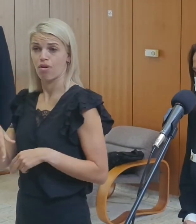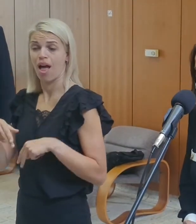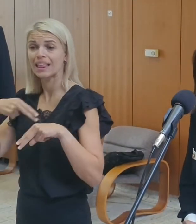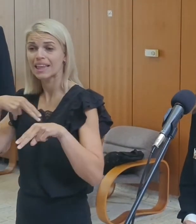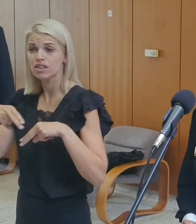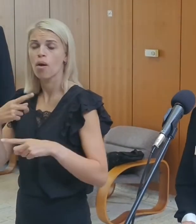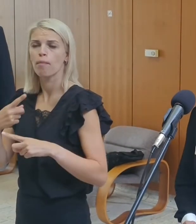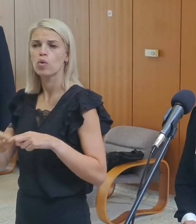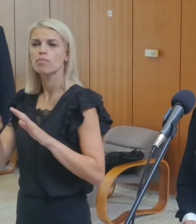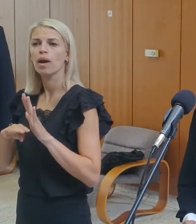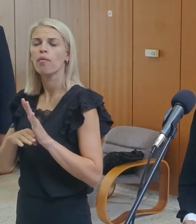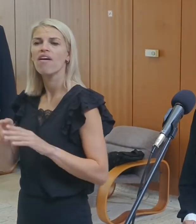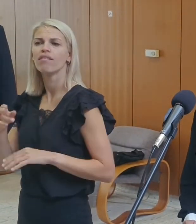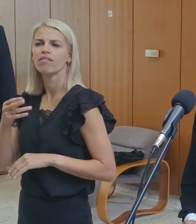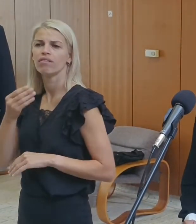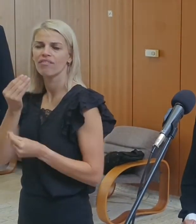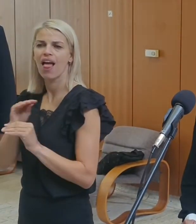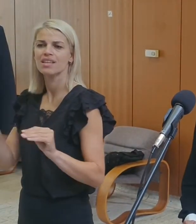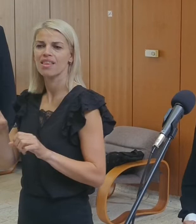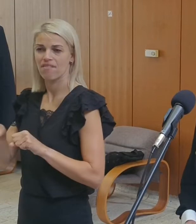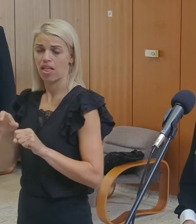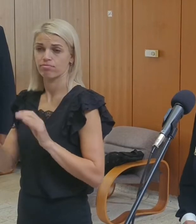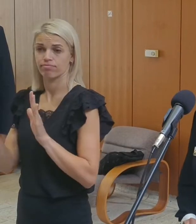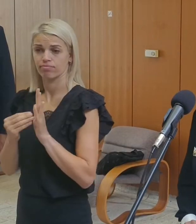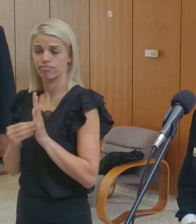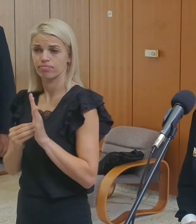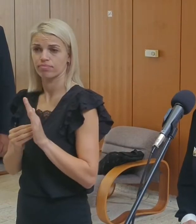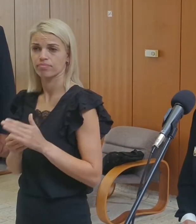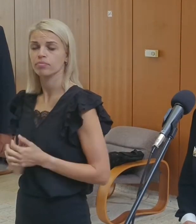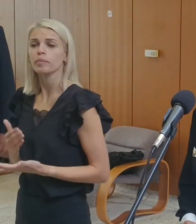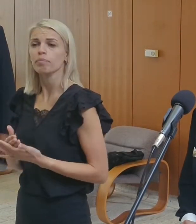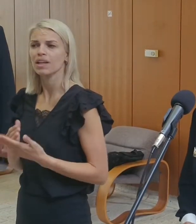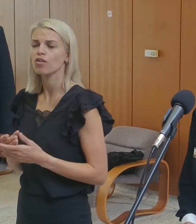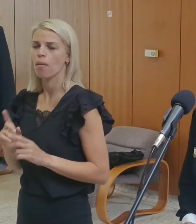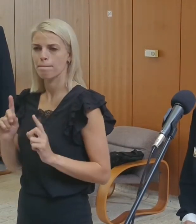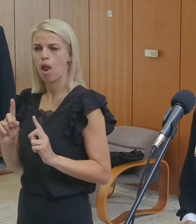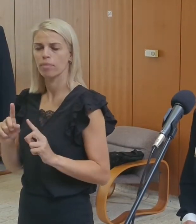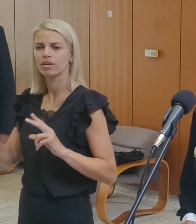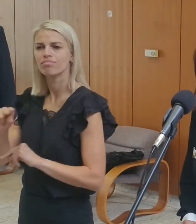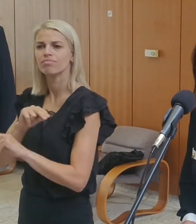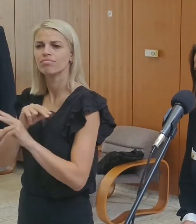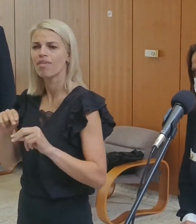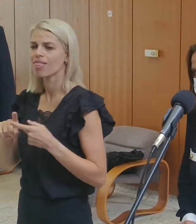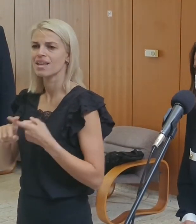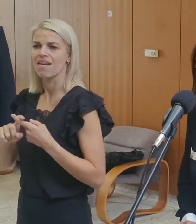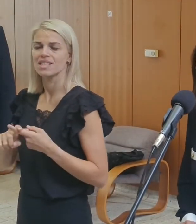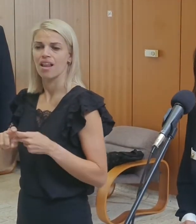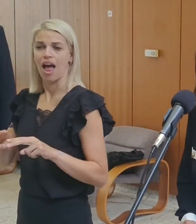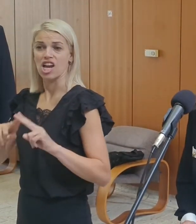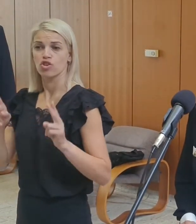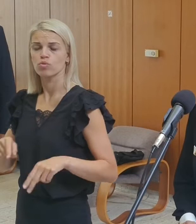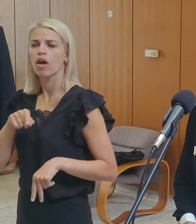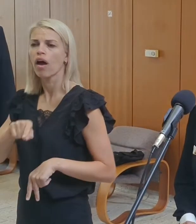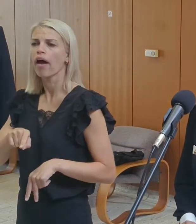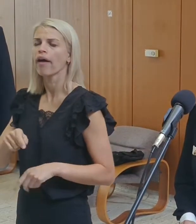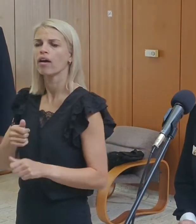programu vyhlásenia vlády. Ja si myslím, že je na mieste naozaj sa rozprávať o vytvorení nezávislej inštitúcie, ktorá mala na starosti